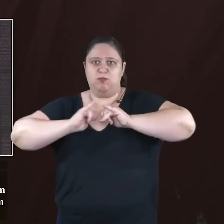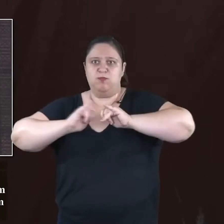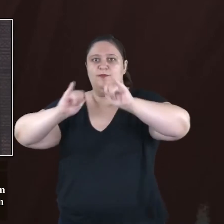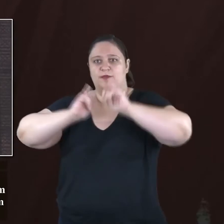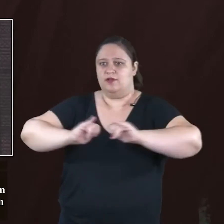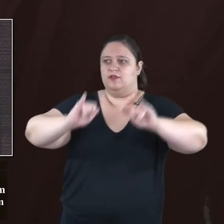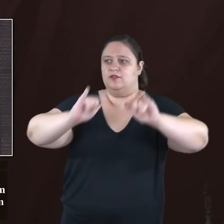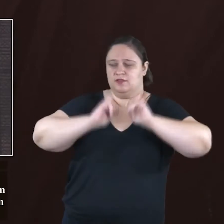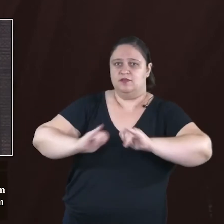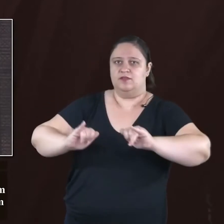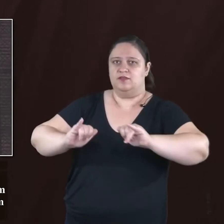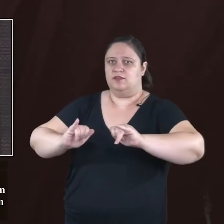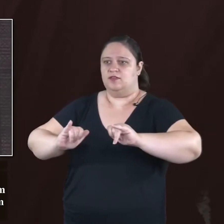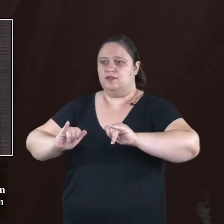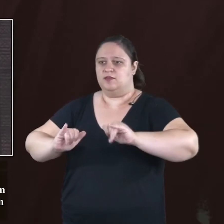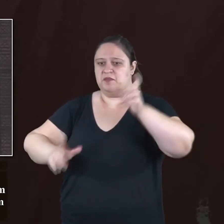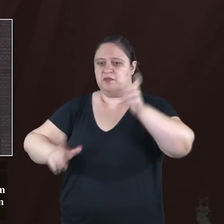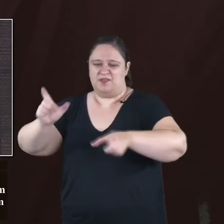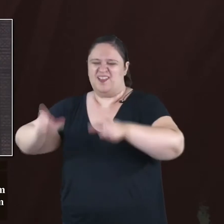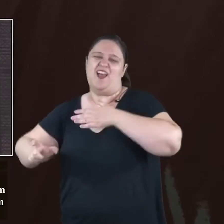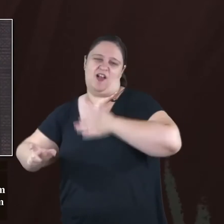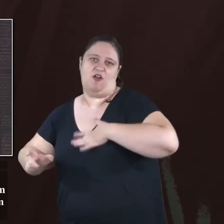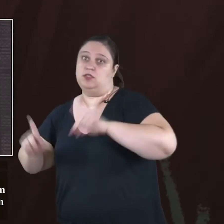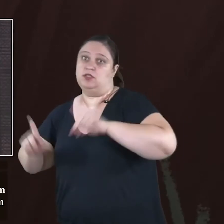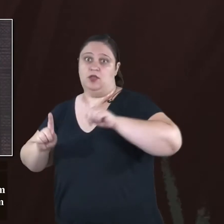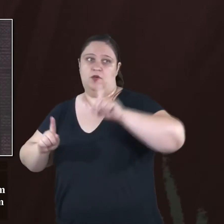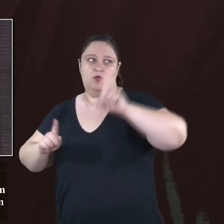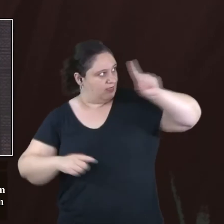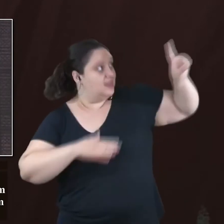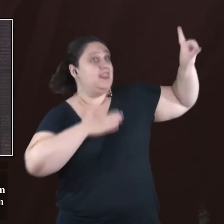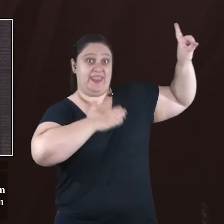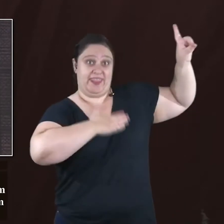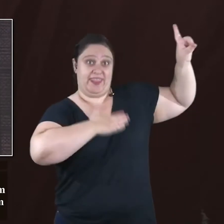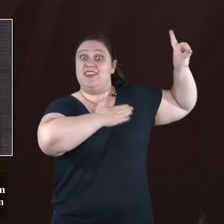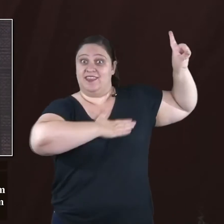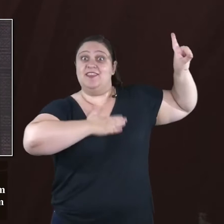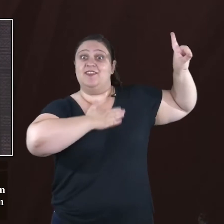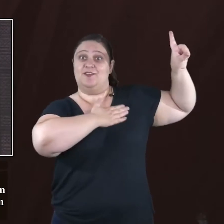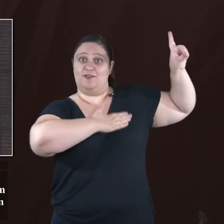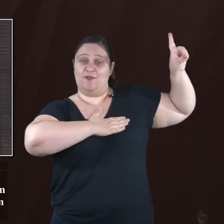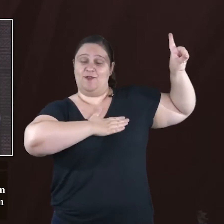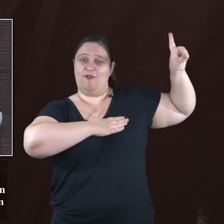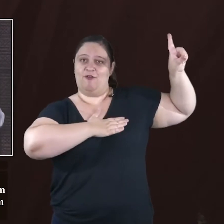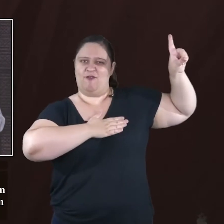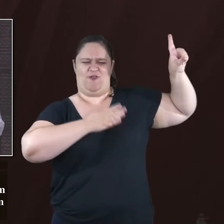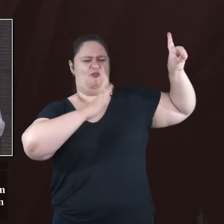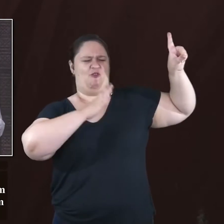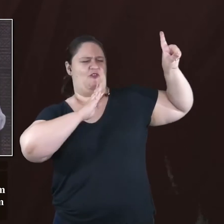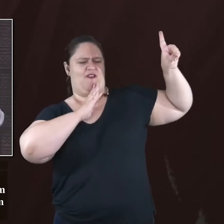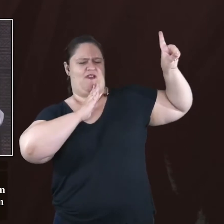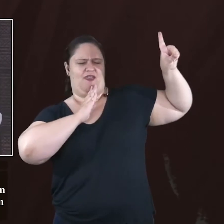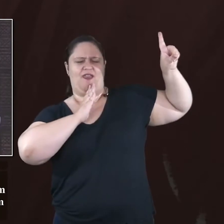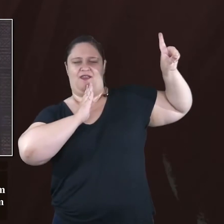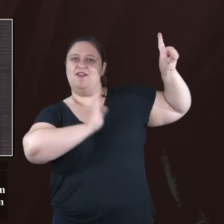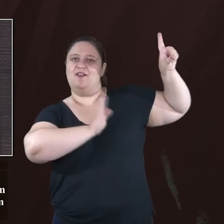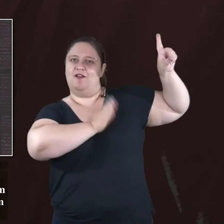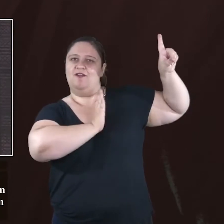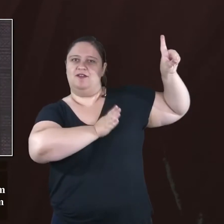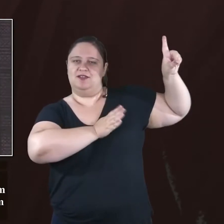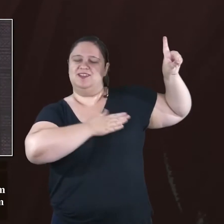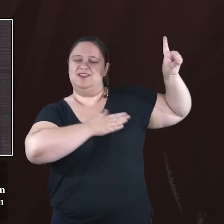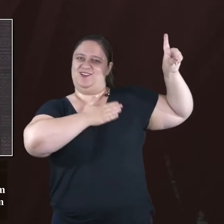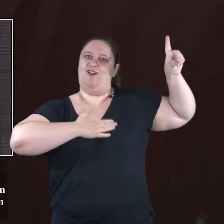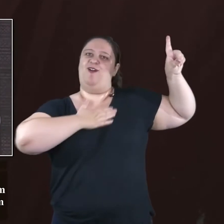homens, e sim a Deus, que prova o nosso coração. Irmãos, um ministro de Deus, um apóstolo de